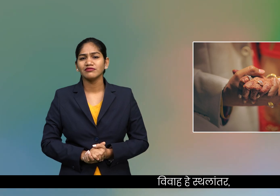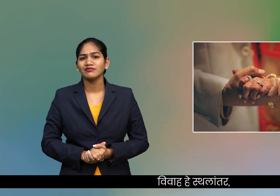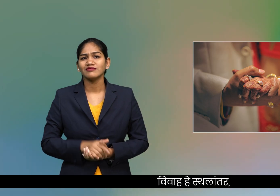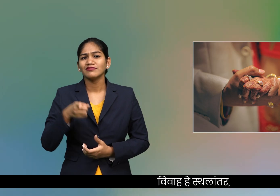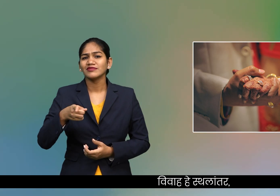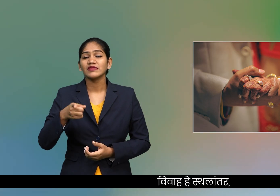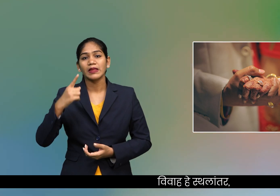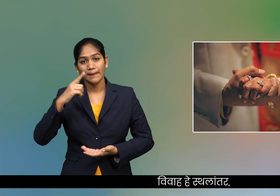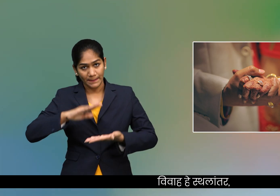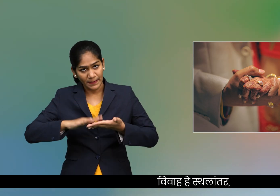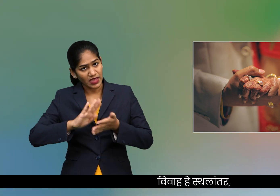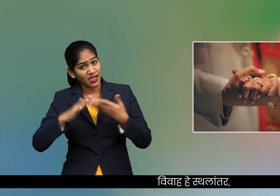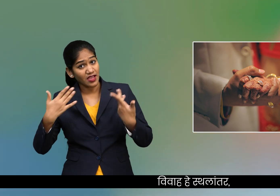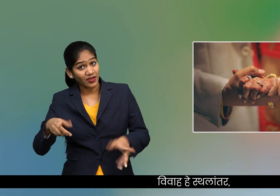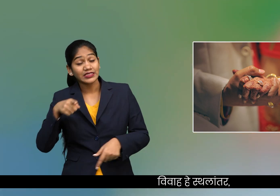विवाह हे स्थलांतर,